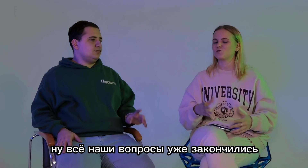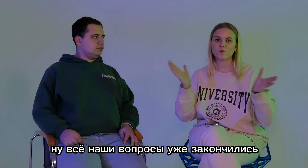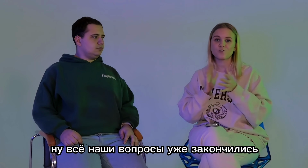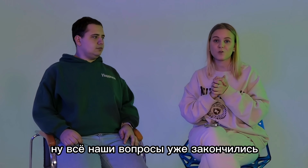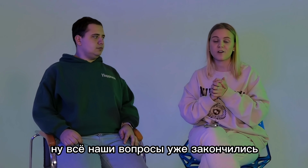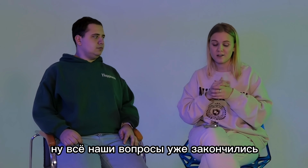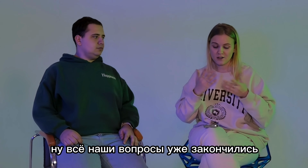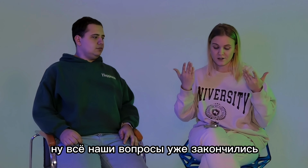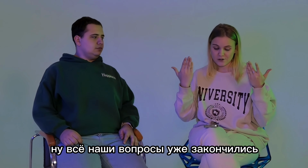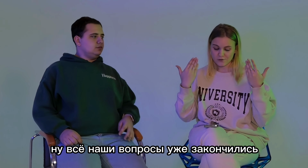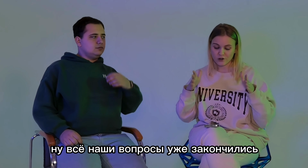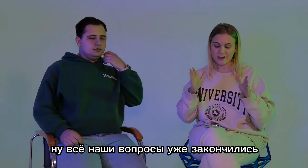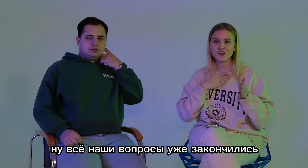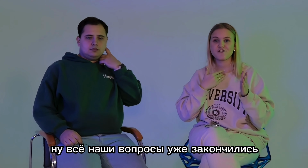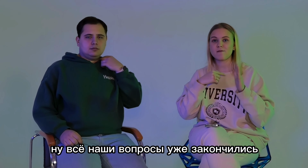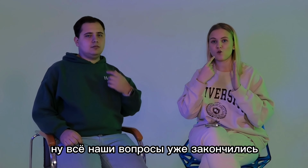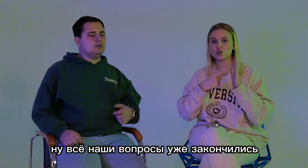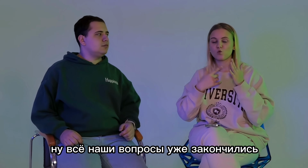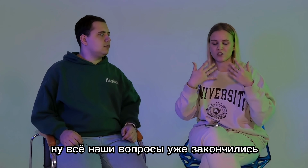Ну все, и вот наши вопросы уже